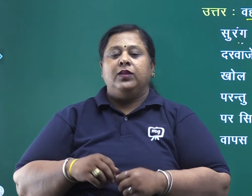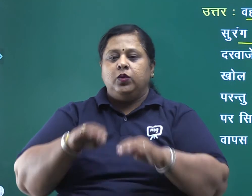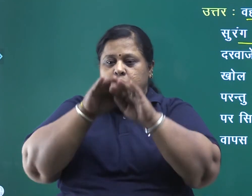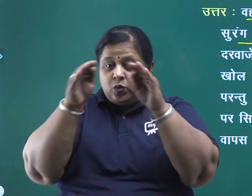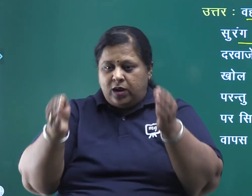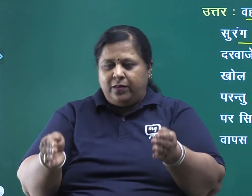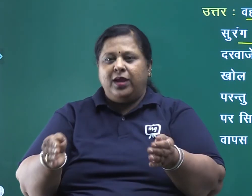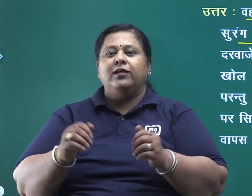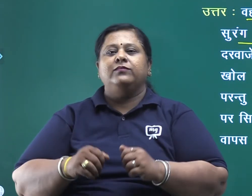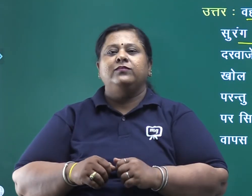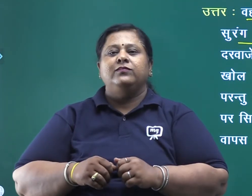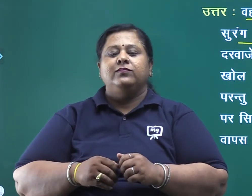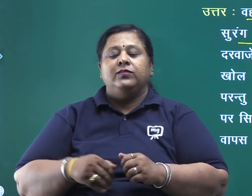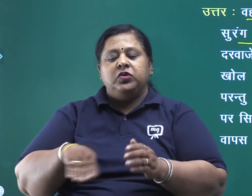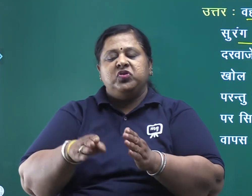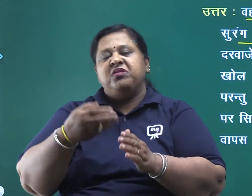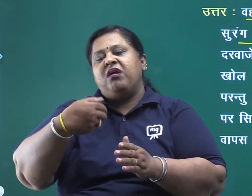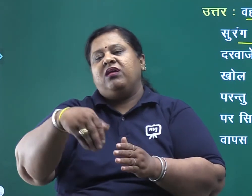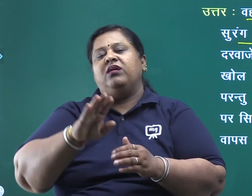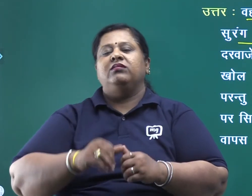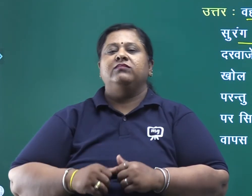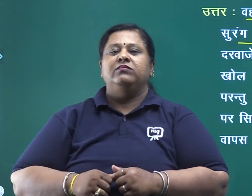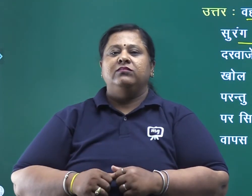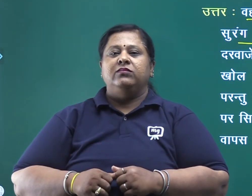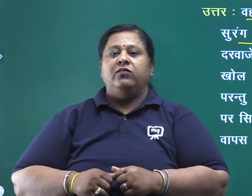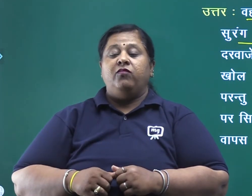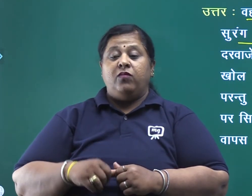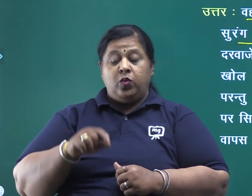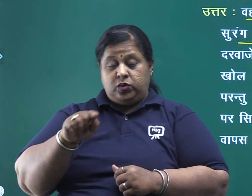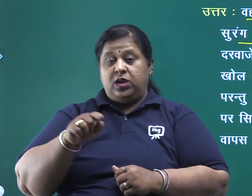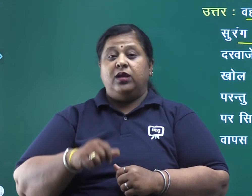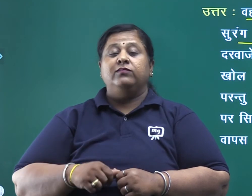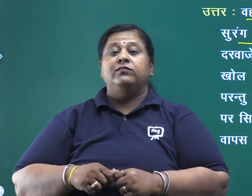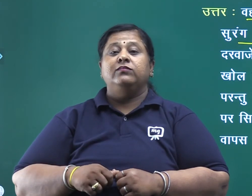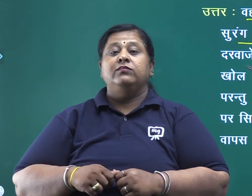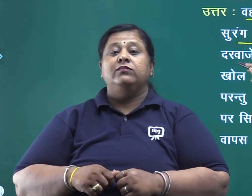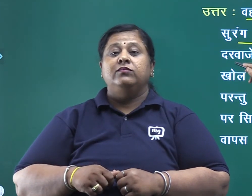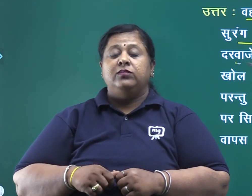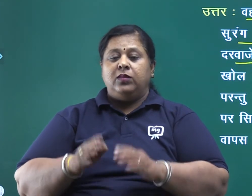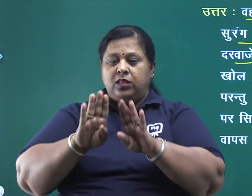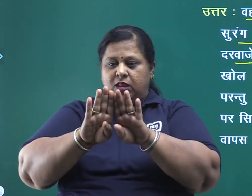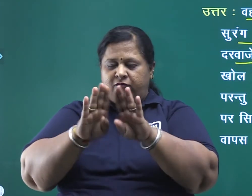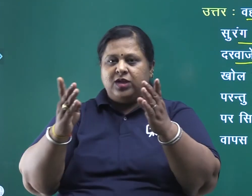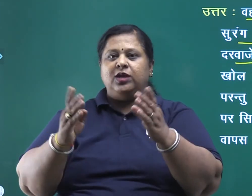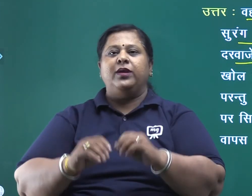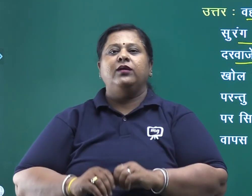सुरंग में चला गया। उसने दरवाजे